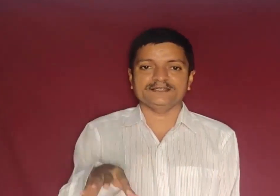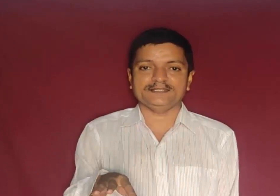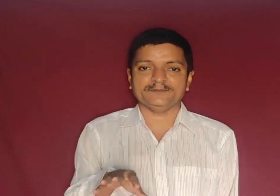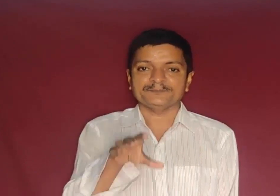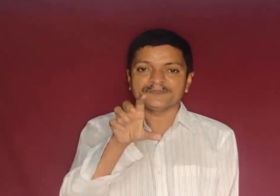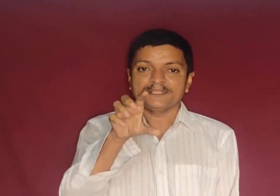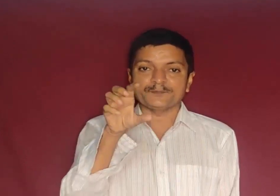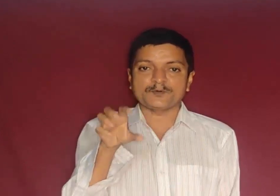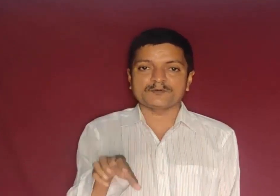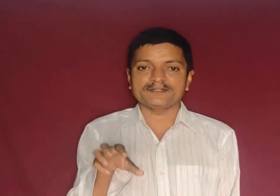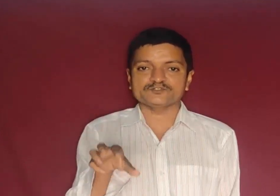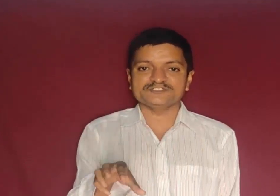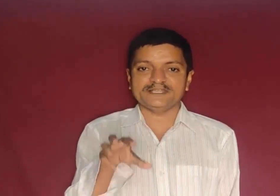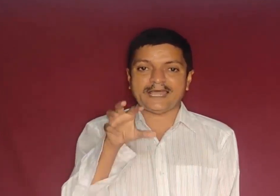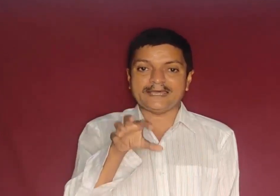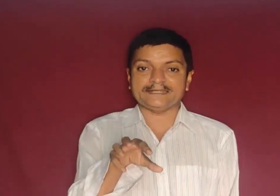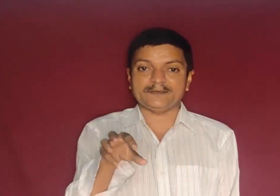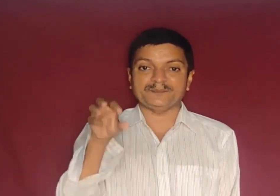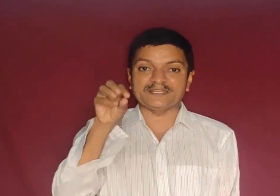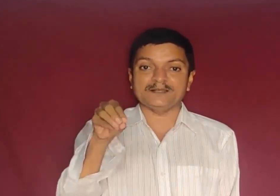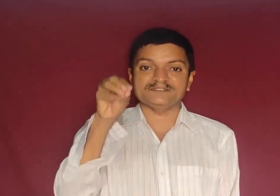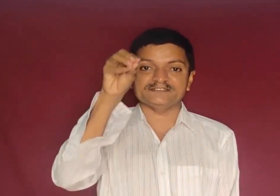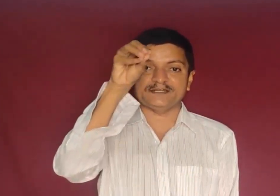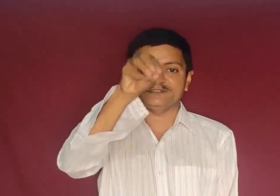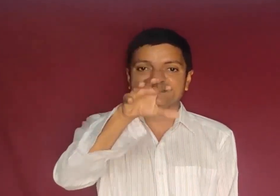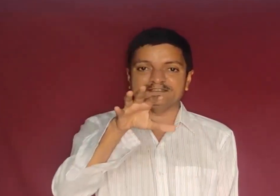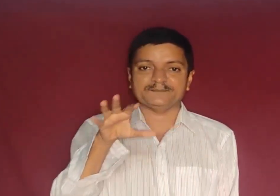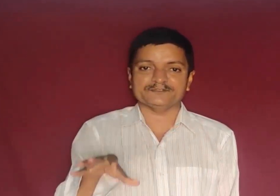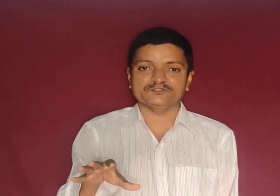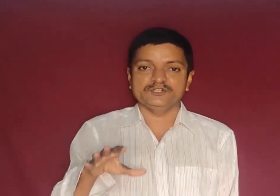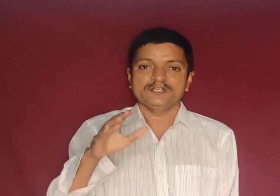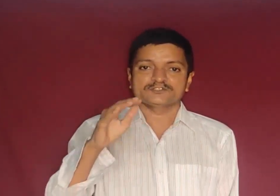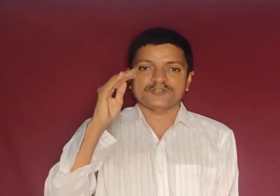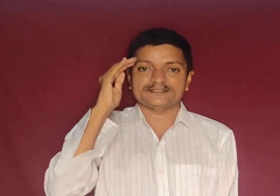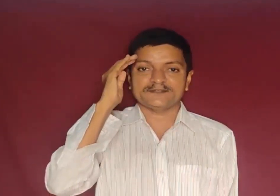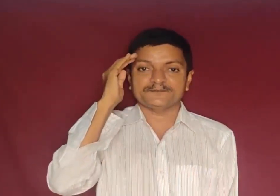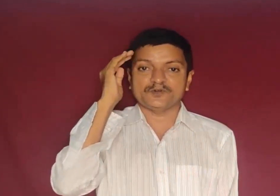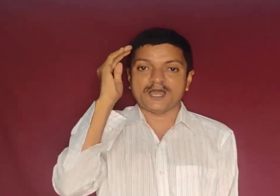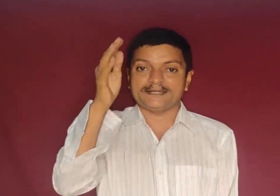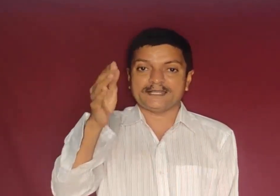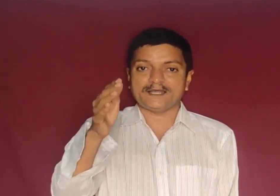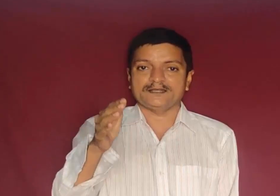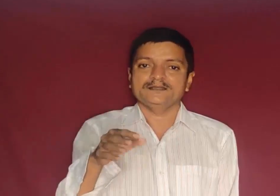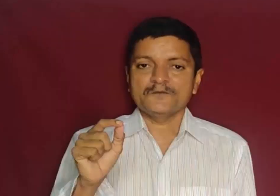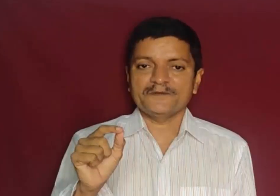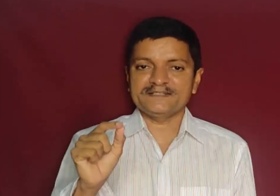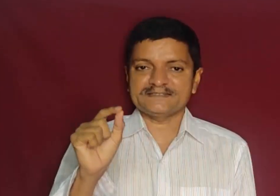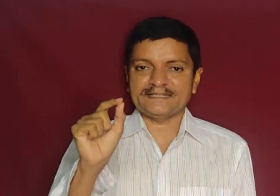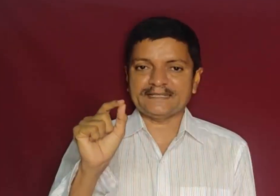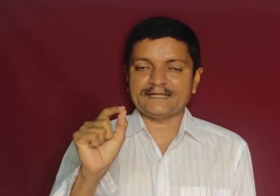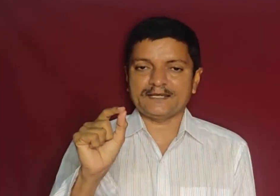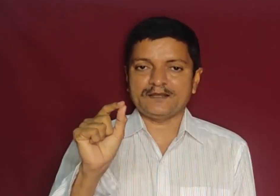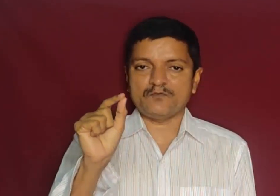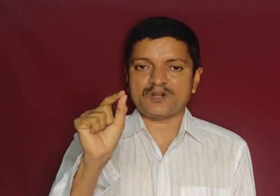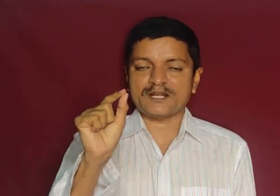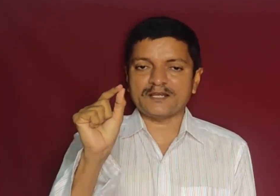ఎందుకంటే ఈ ప్రోమోని బట్టి చూస్తే హారికే బిగ్ హెల్ప్ చేసింది అభిజిత్ కని చెప్పచ్చు. సో హెడ్స్ ఆఫ్ టు హారిక. ఫ్రెండ్స్ ఇక్కడ ఒక